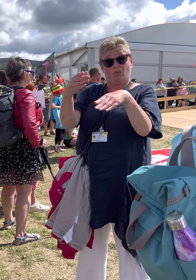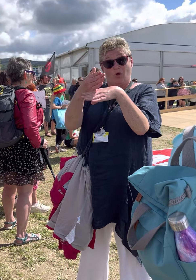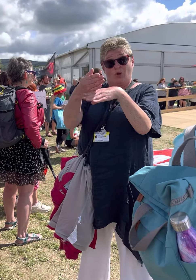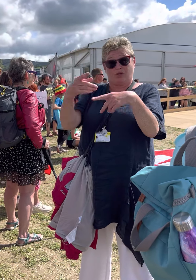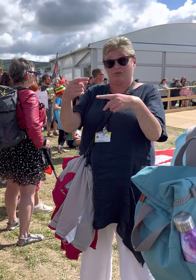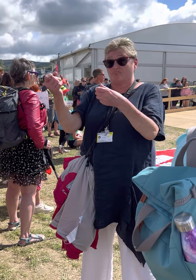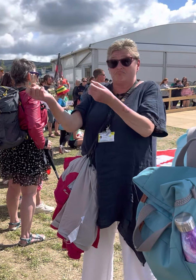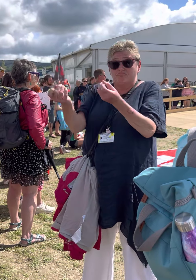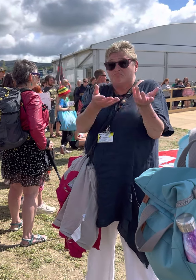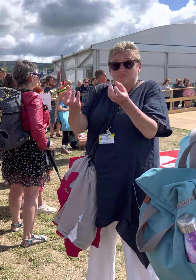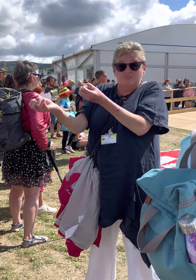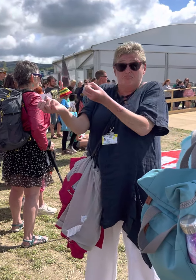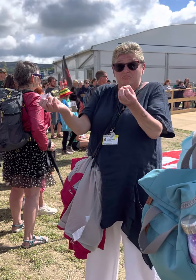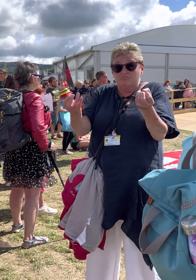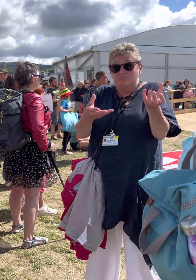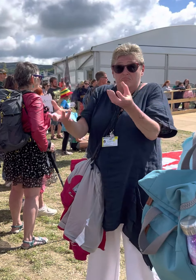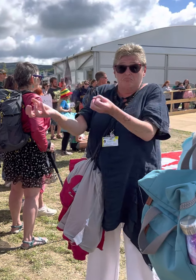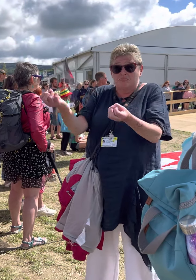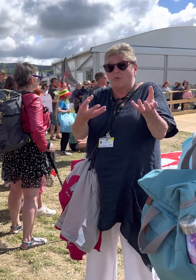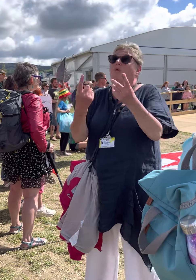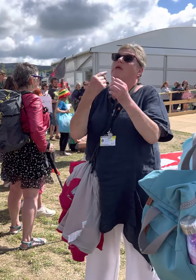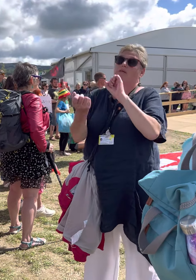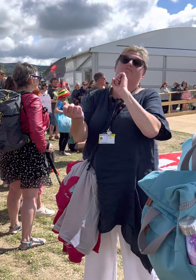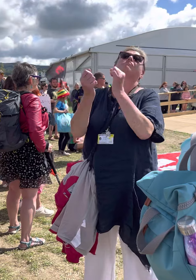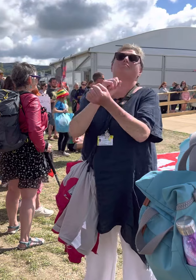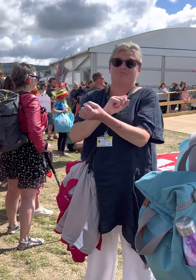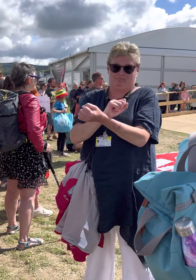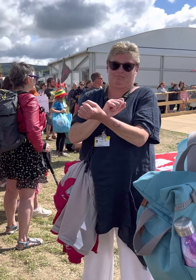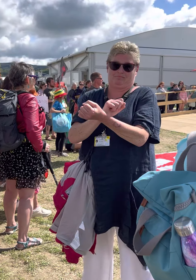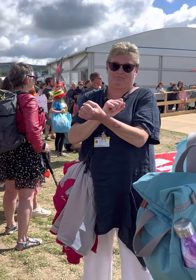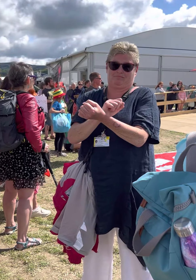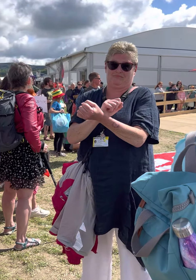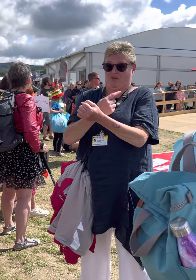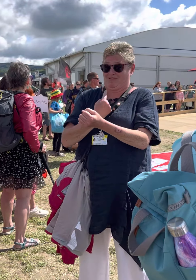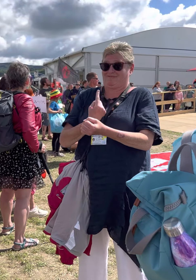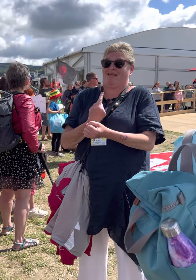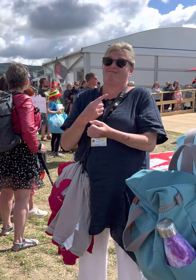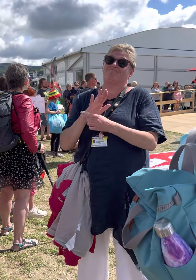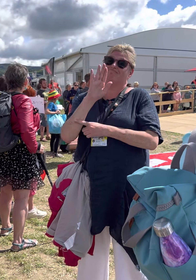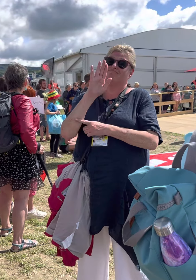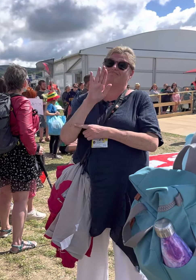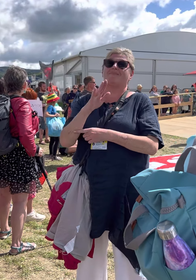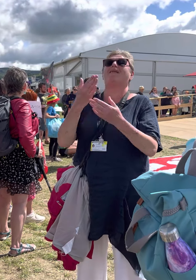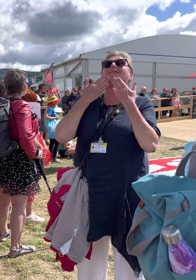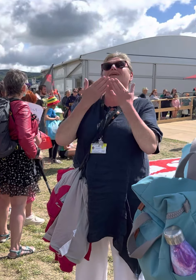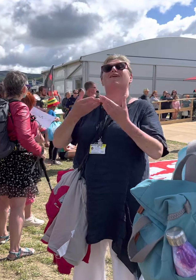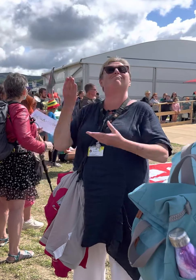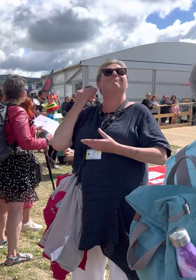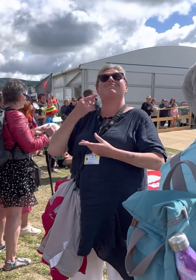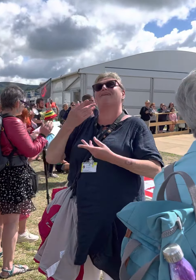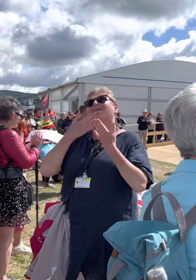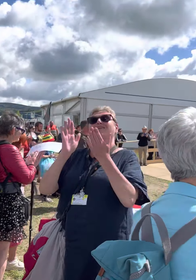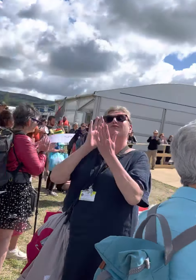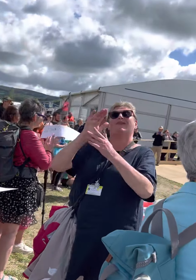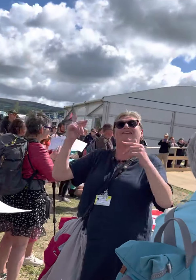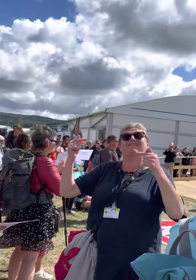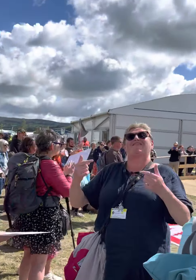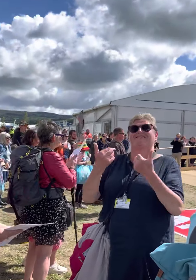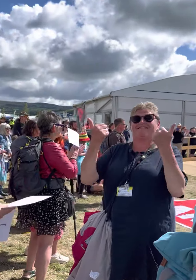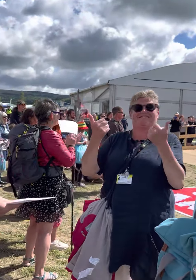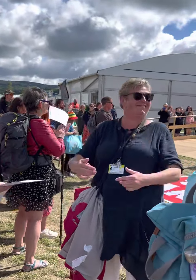rhannu syniadau allwn ni newid pethau i ni'n hunan. Diolch am wrando a mwynhewch yn